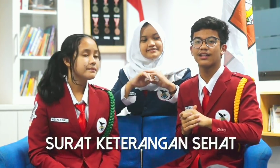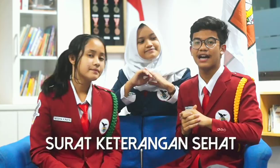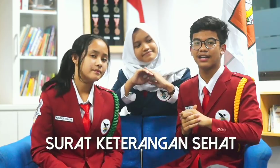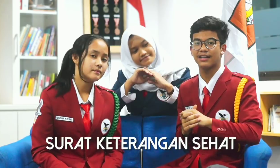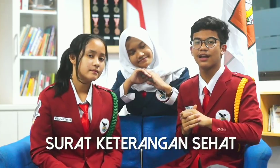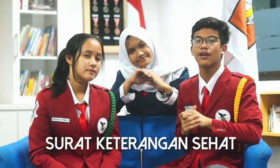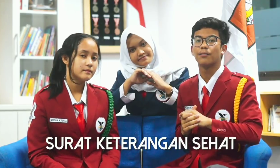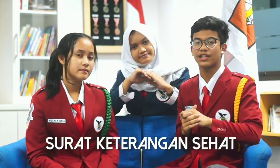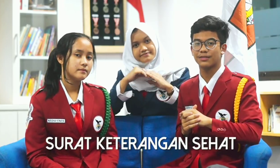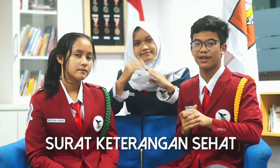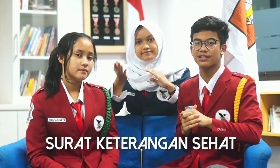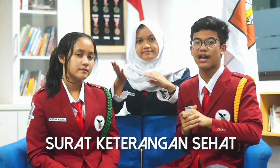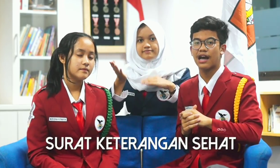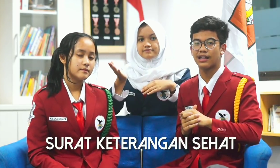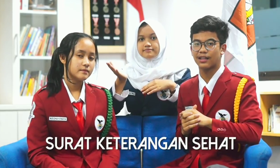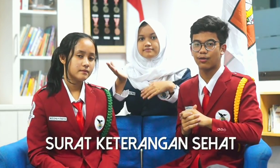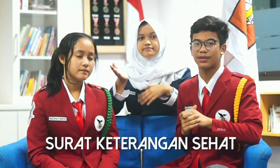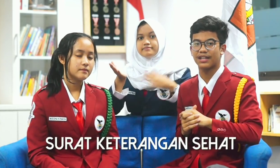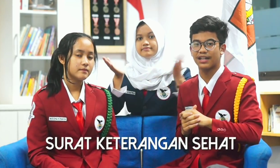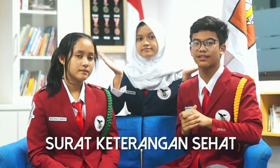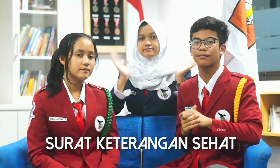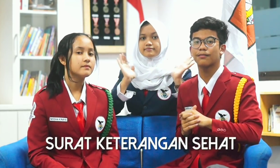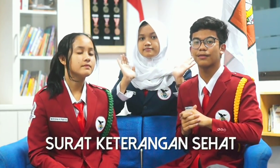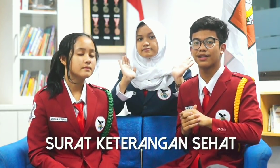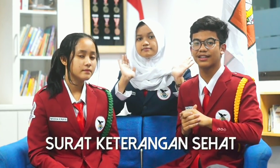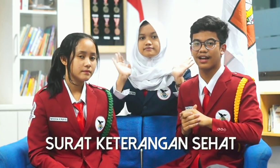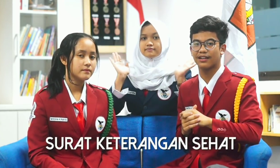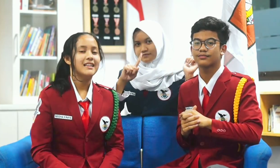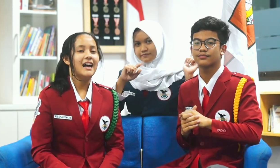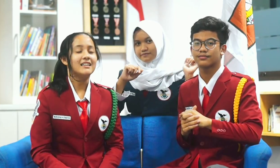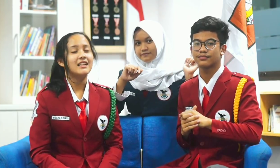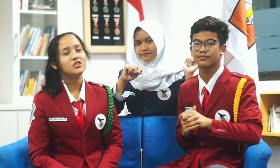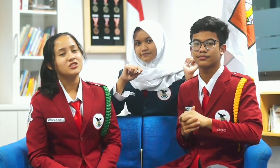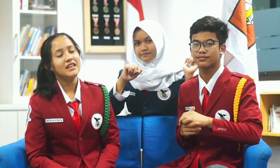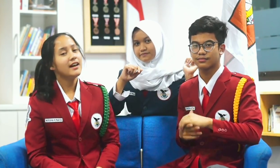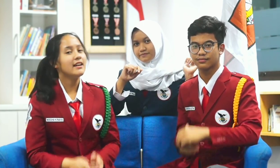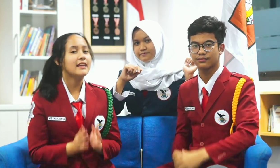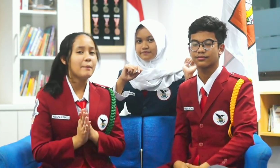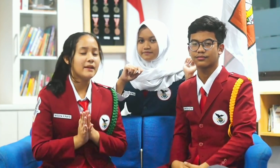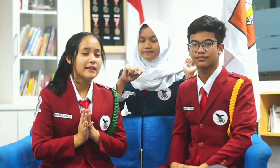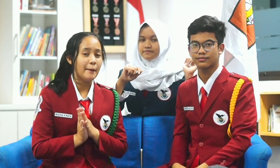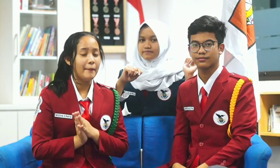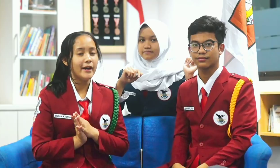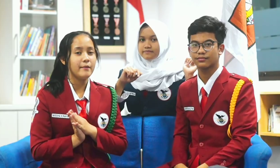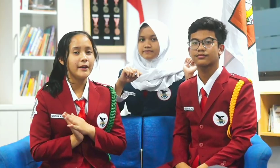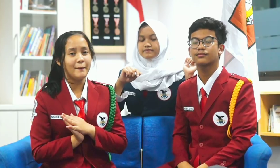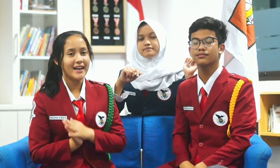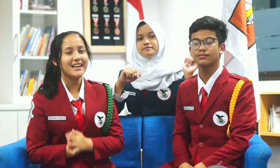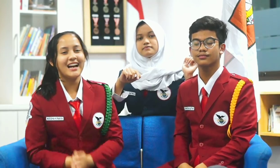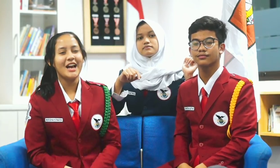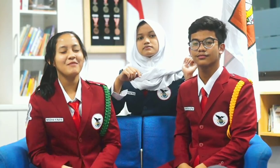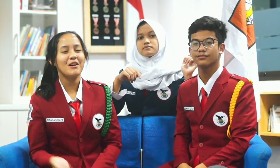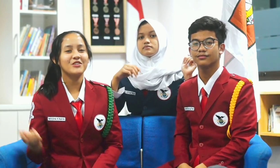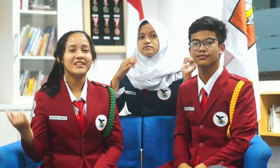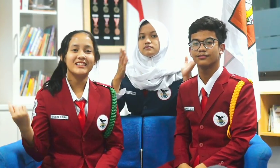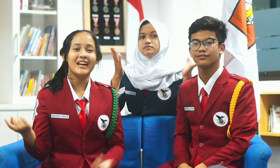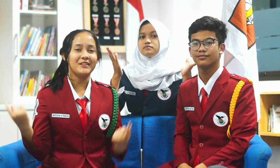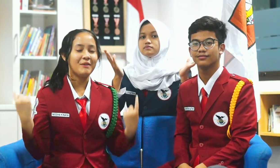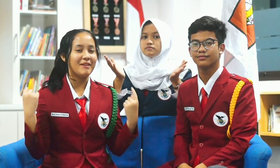dari puskesmas atau rumah sakit pemerintah. Nah, selanjutnya ada tahapan-tahapan bagaimana kalian masuk ke SMA MAT